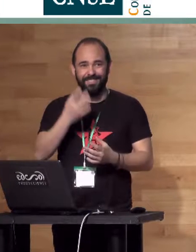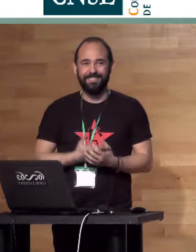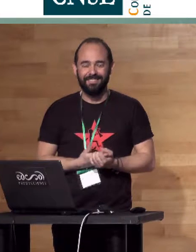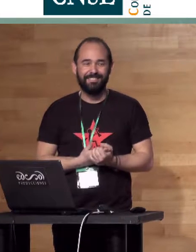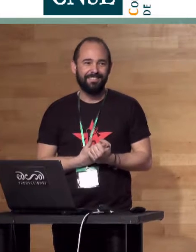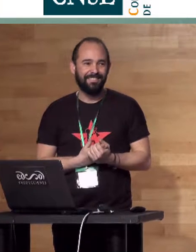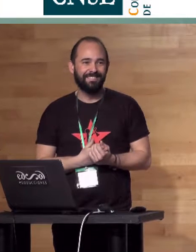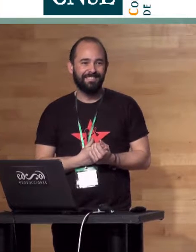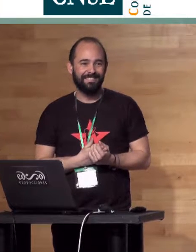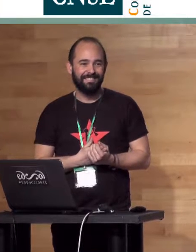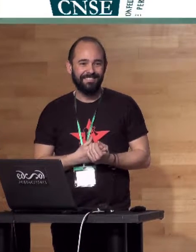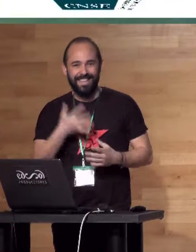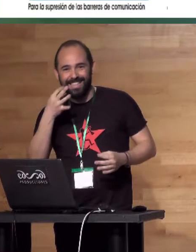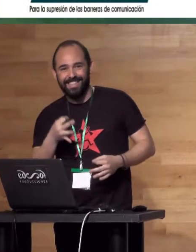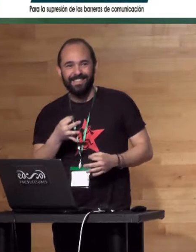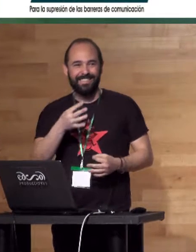¿Ficción?